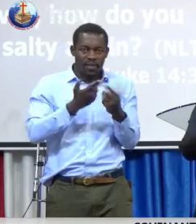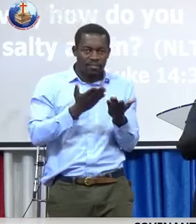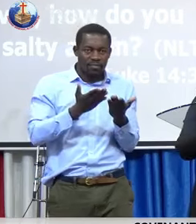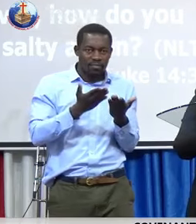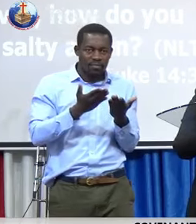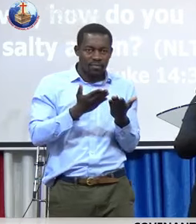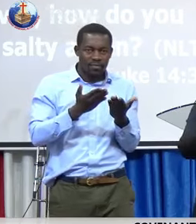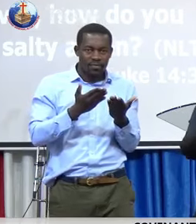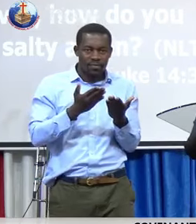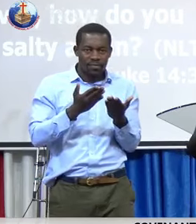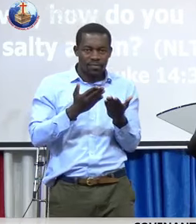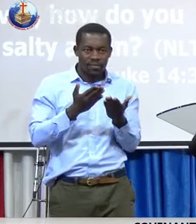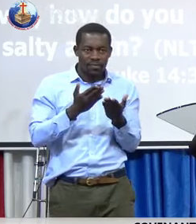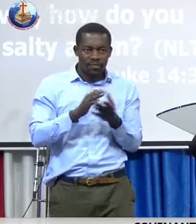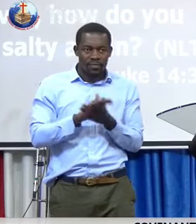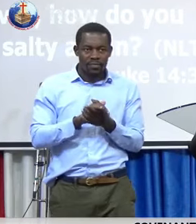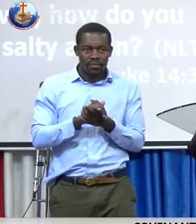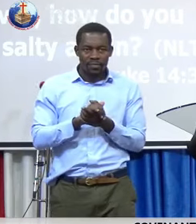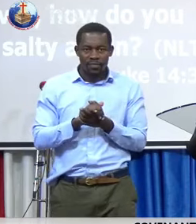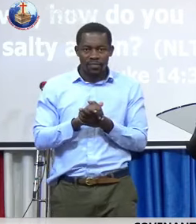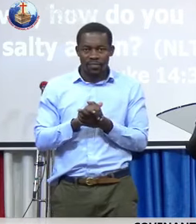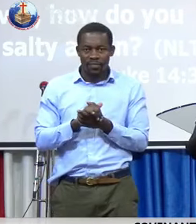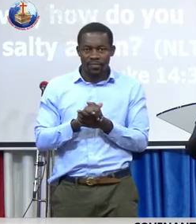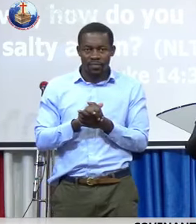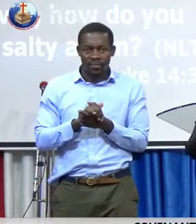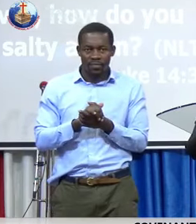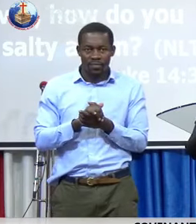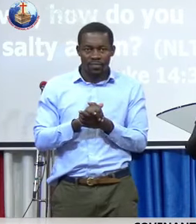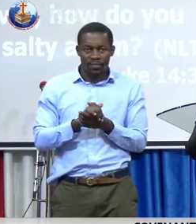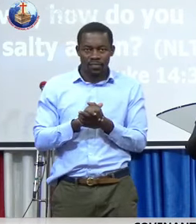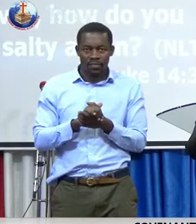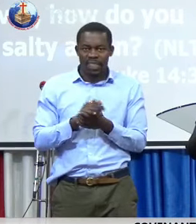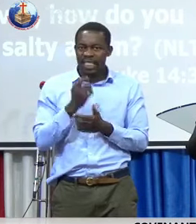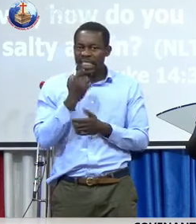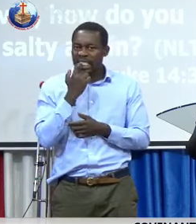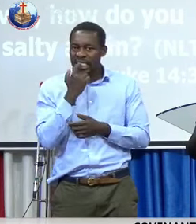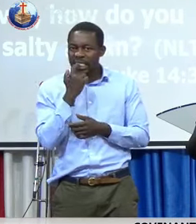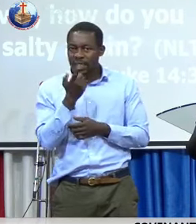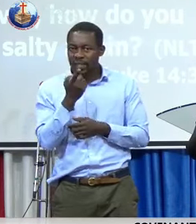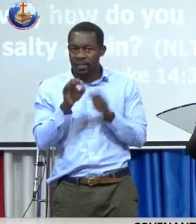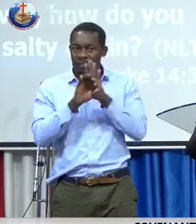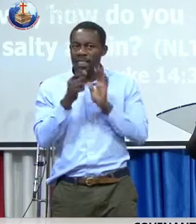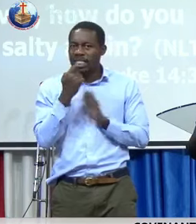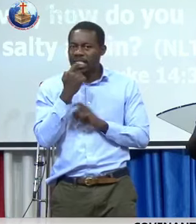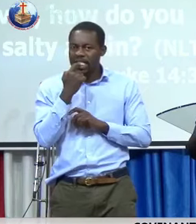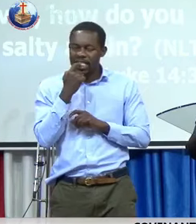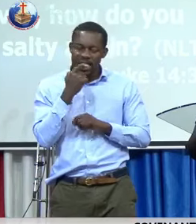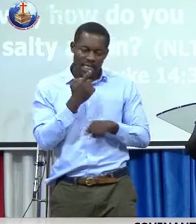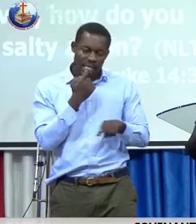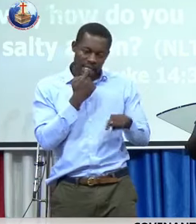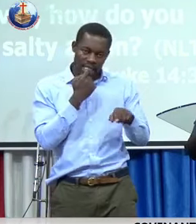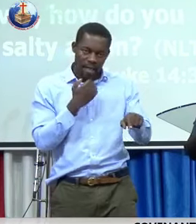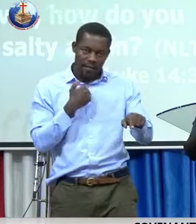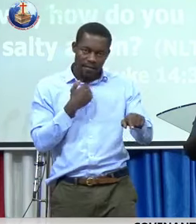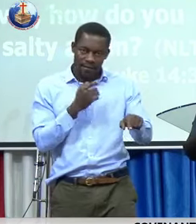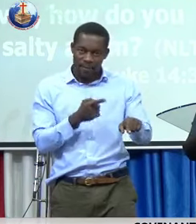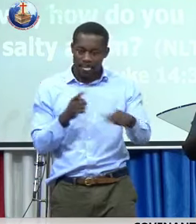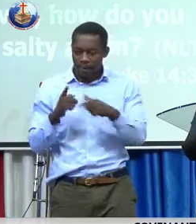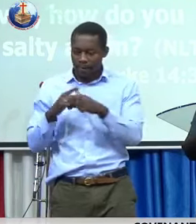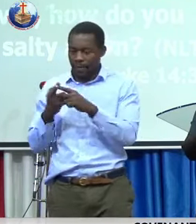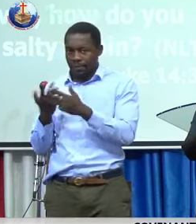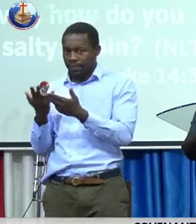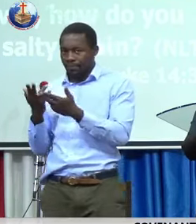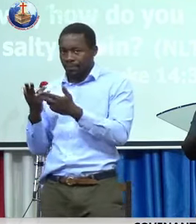kukula mchele na uchukue unga uchanganye na chumvi kisha utumie huo mchanganyiko kama chumvi